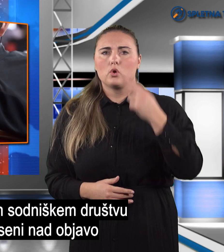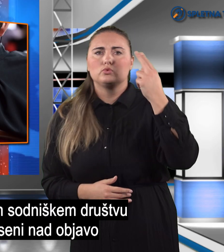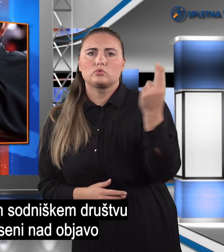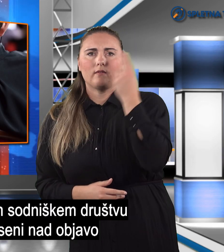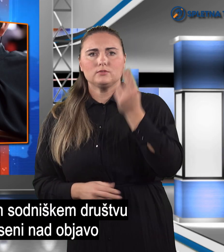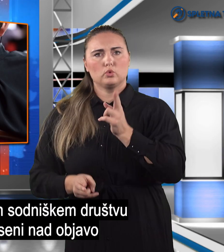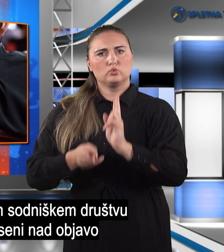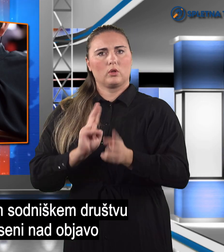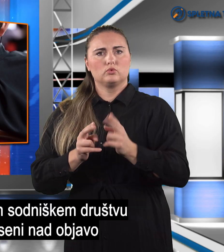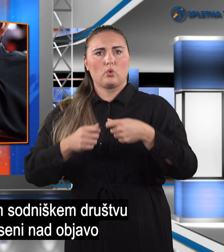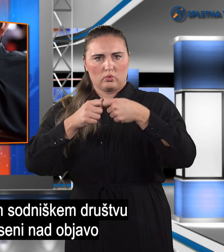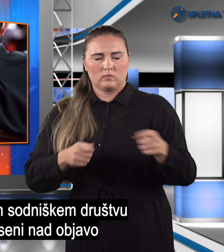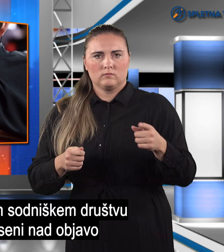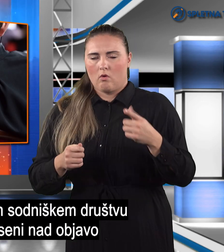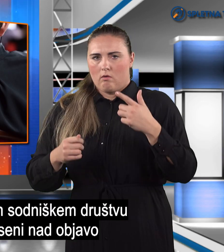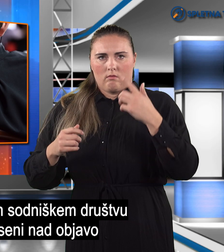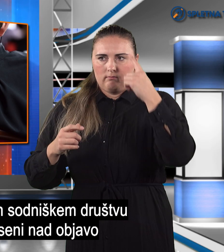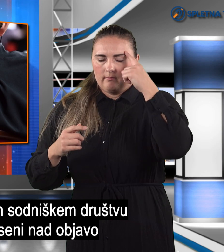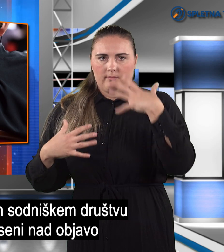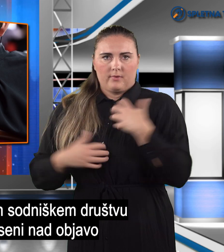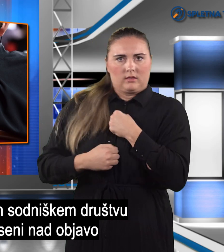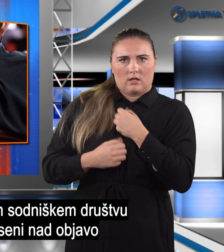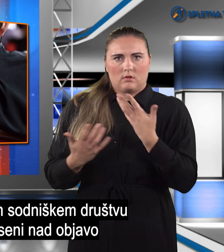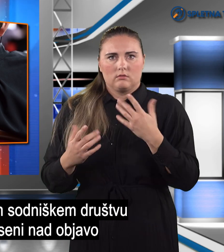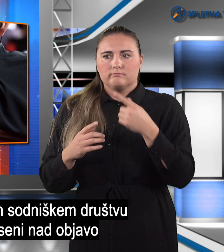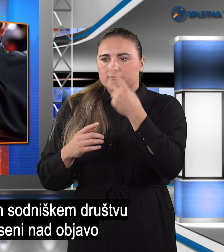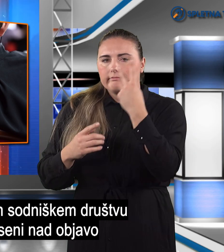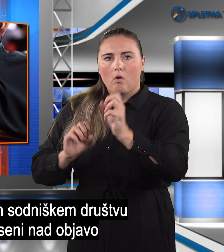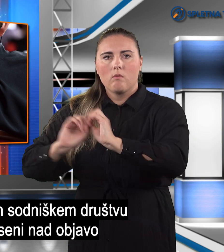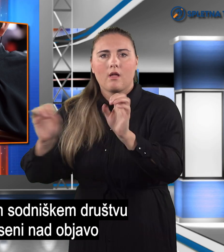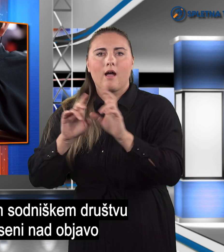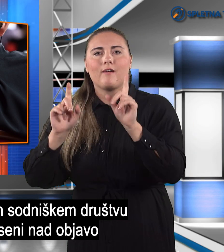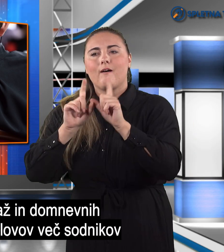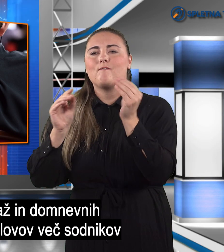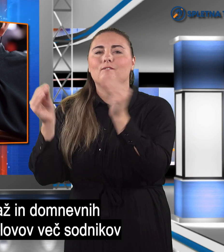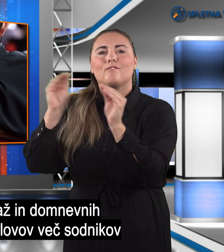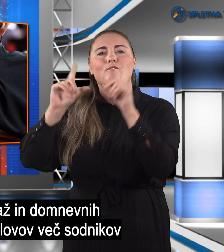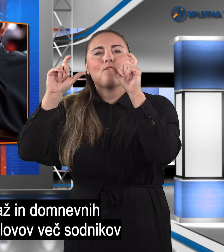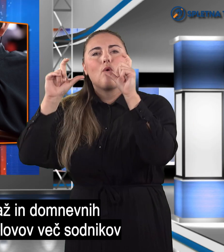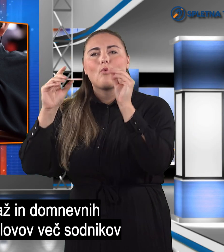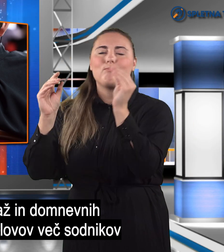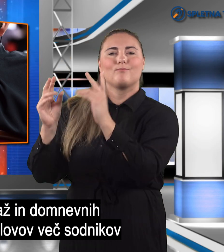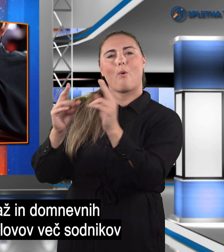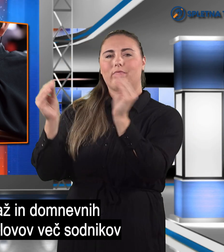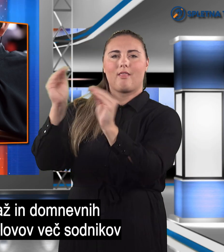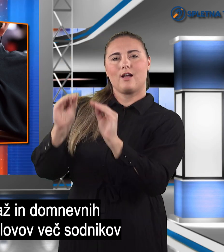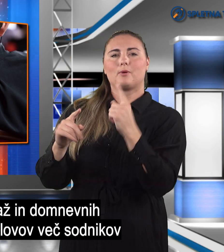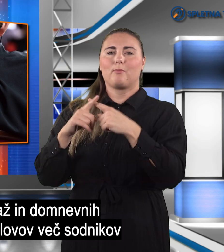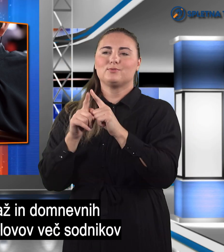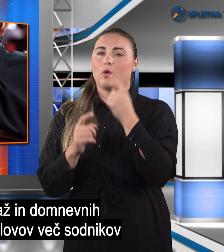V Slovenskem sodniškem društvu so pretreseni nad objavo fotomontaž in domnevnih domačih naslovov več sodnikov in